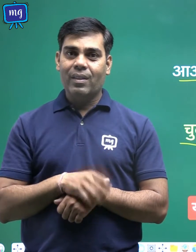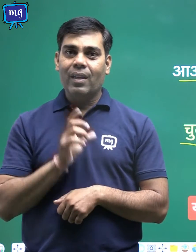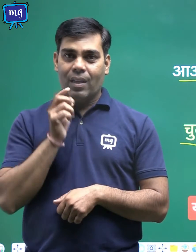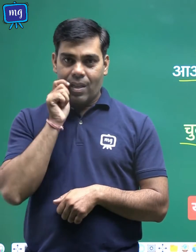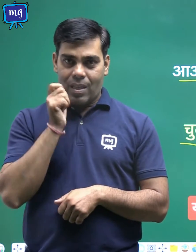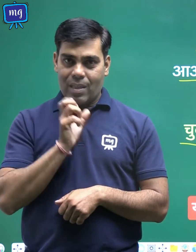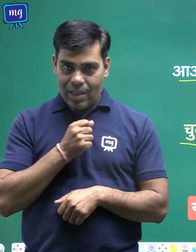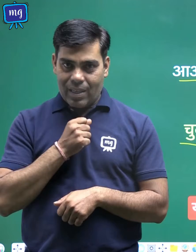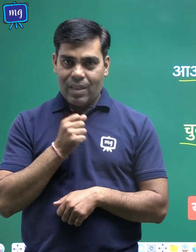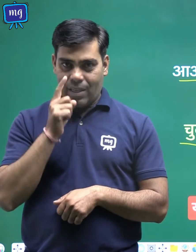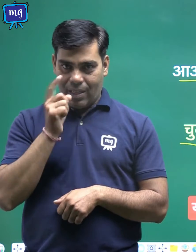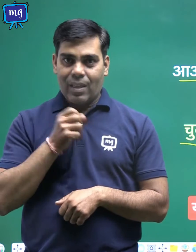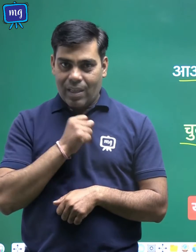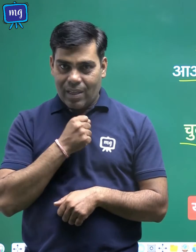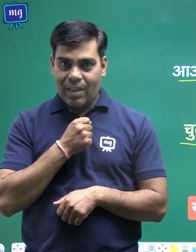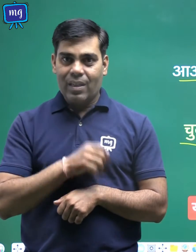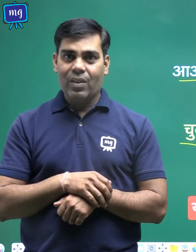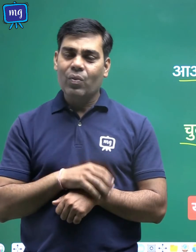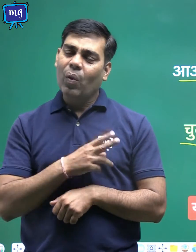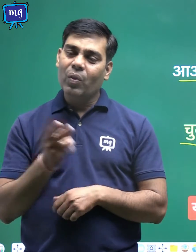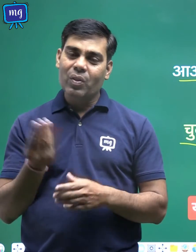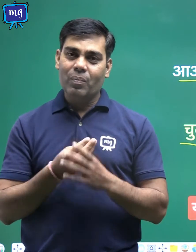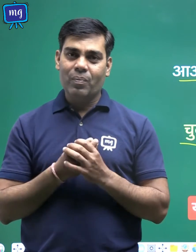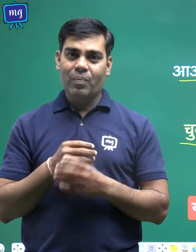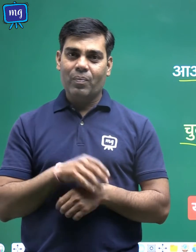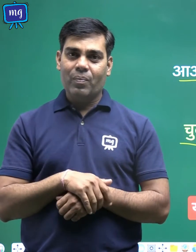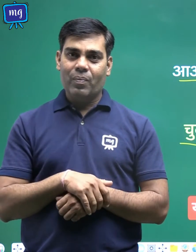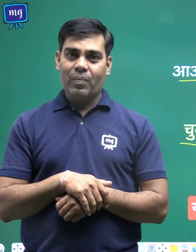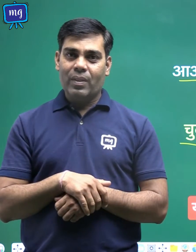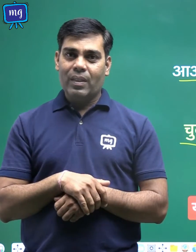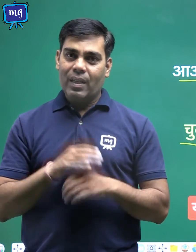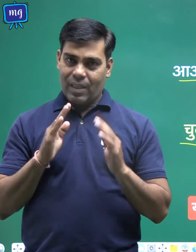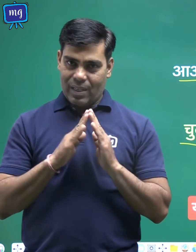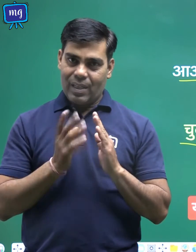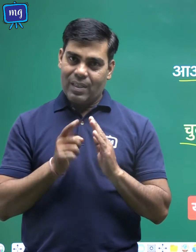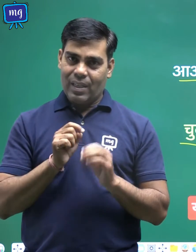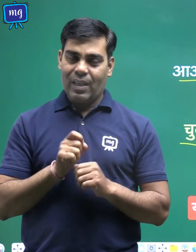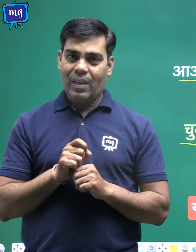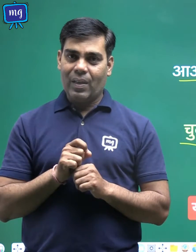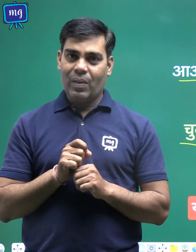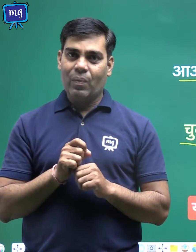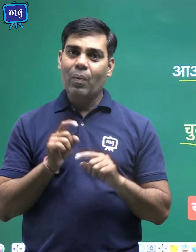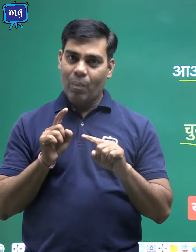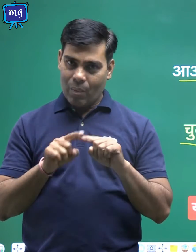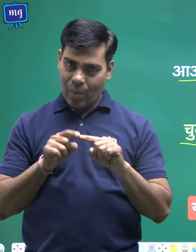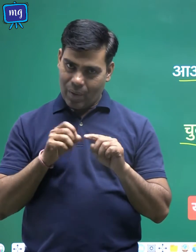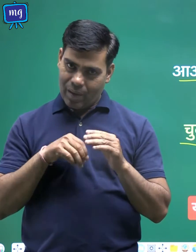दादाजी, दादी आदि घर से वोट डालने के लिए